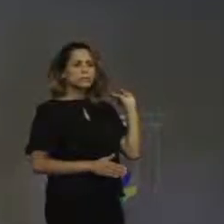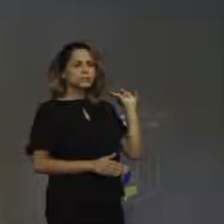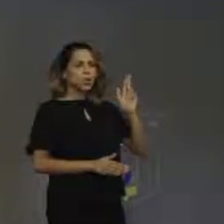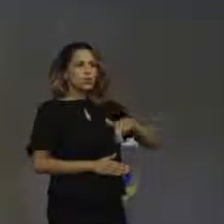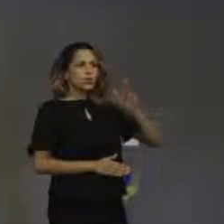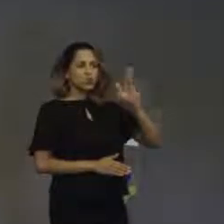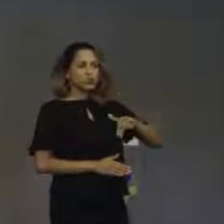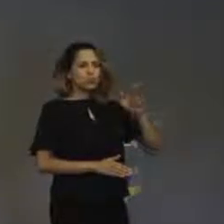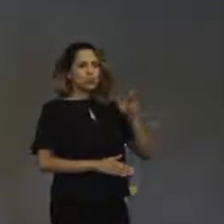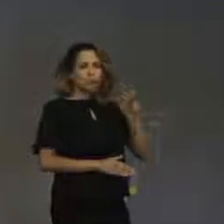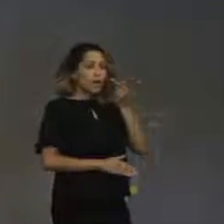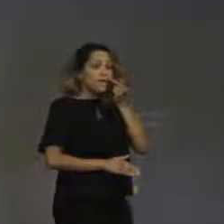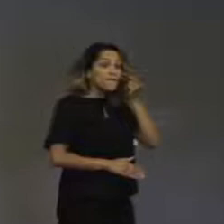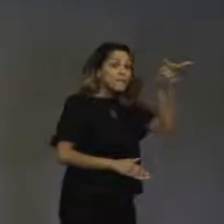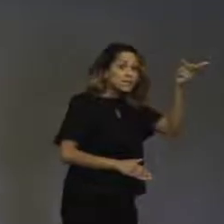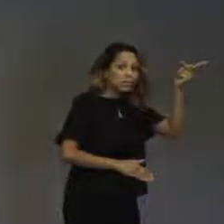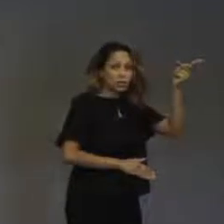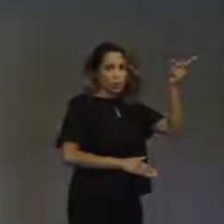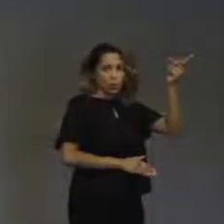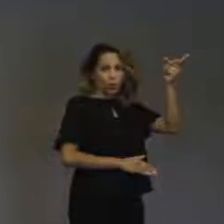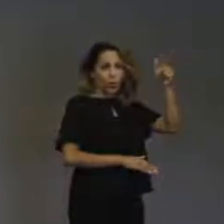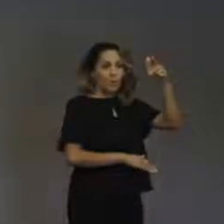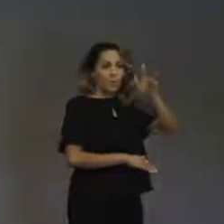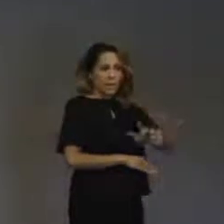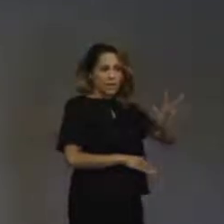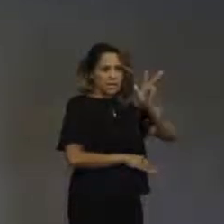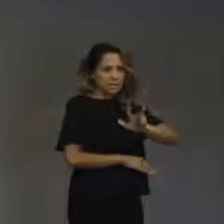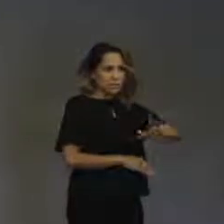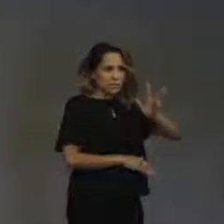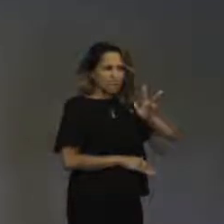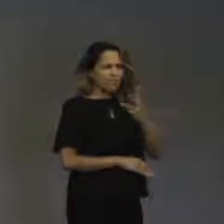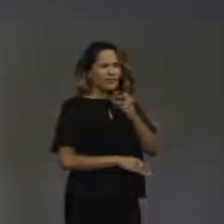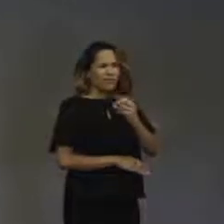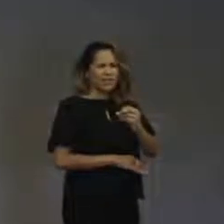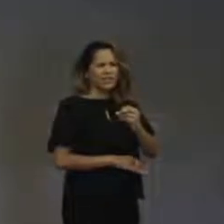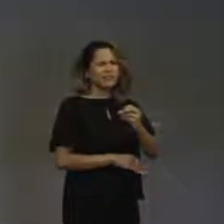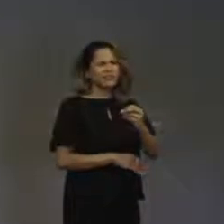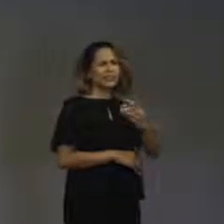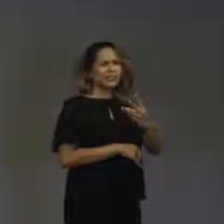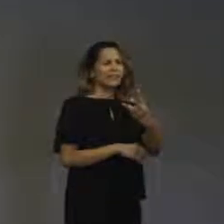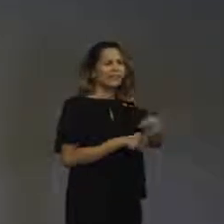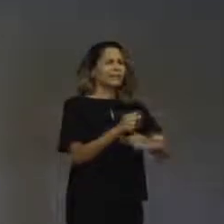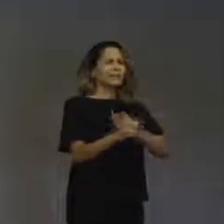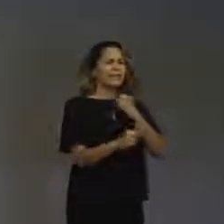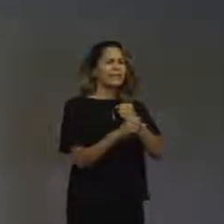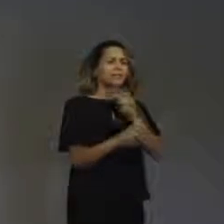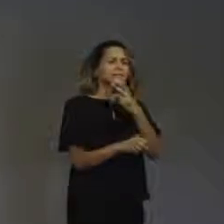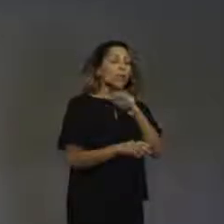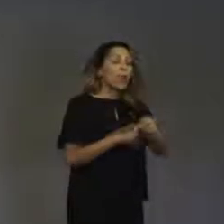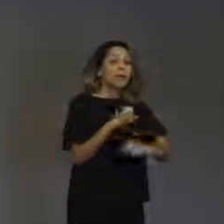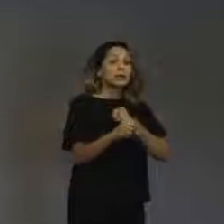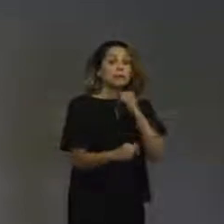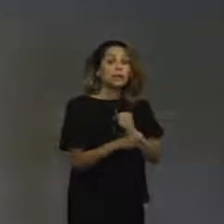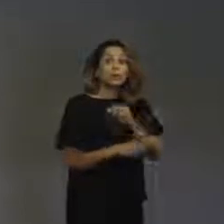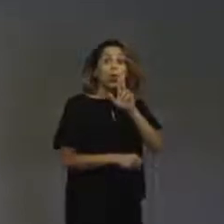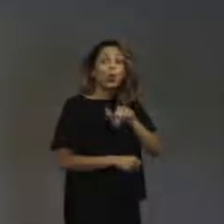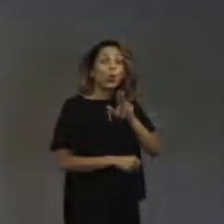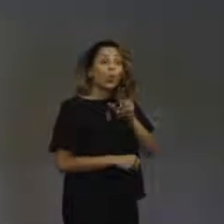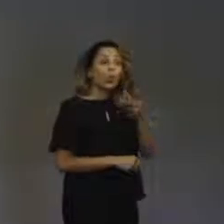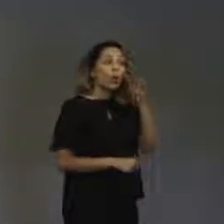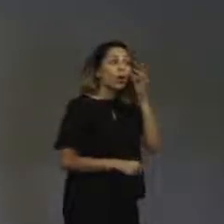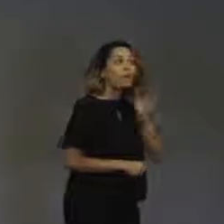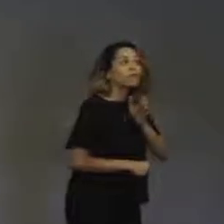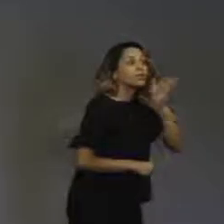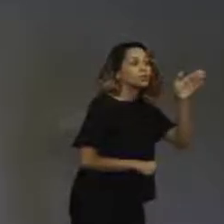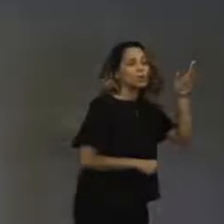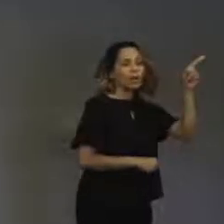sem ter nunca pisado naquele bairro ao longo de 30, 20, 50 anos de existência. E era um número assombroso, porque as pessoas, a partir